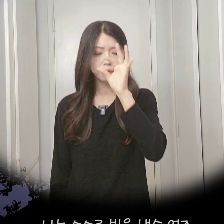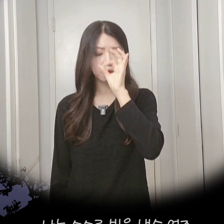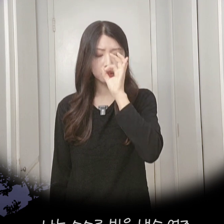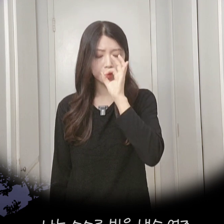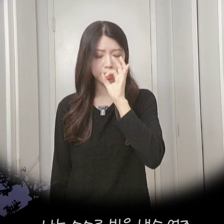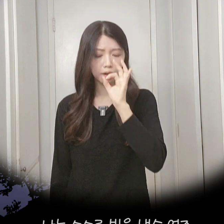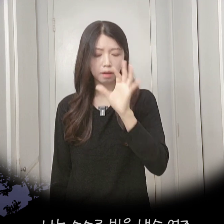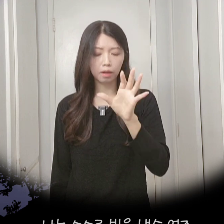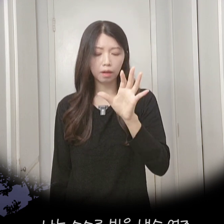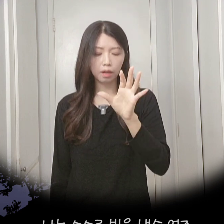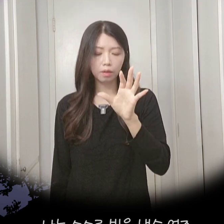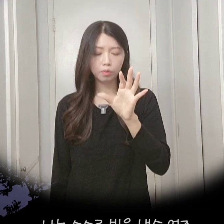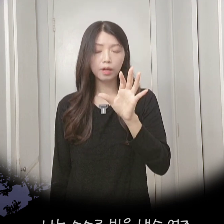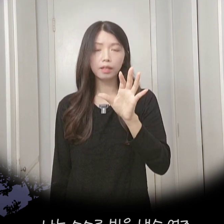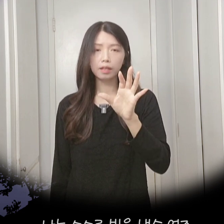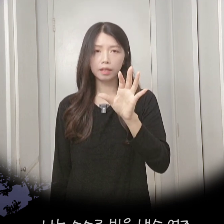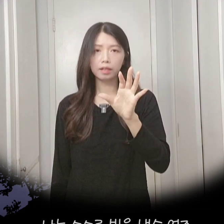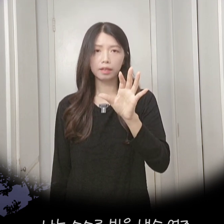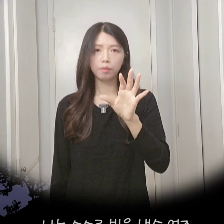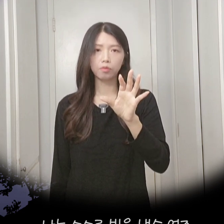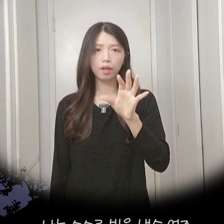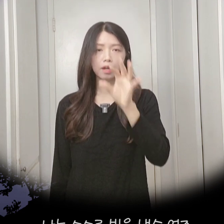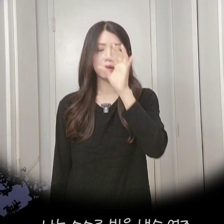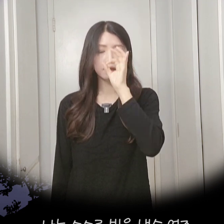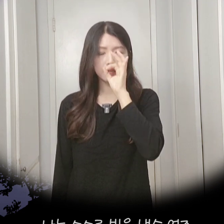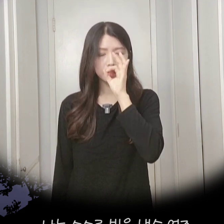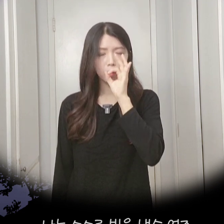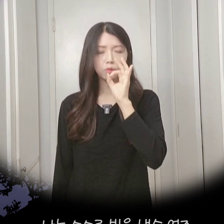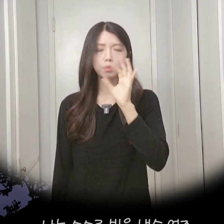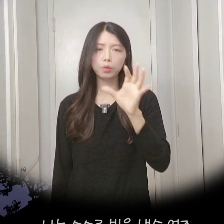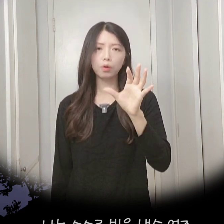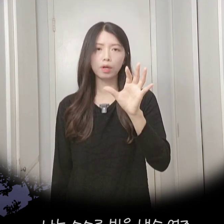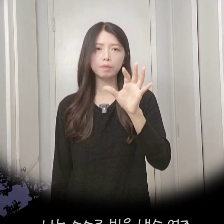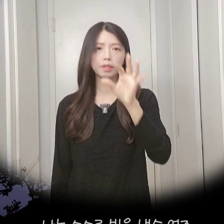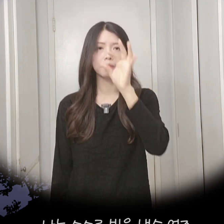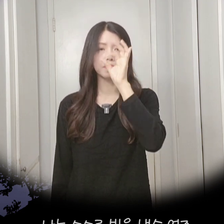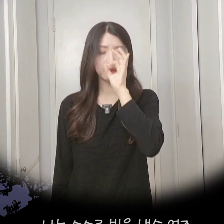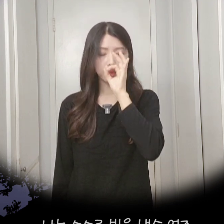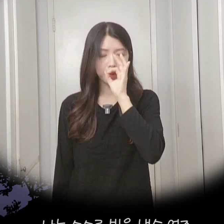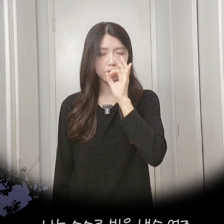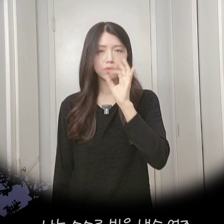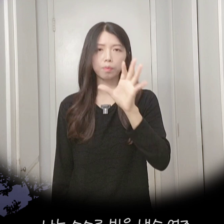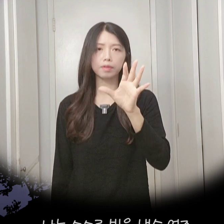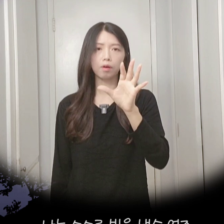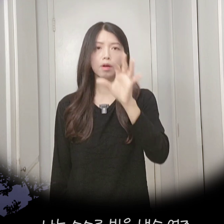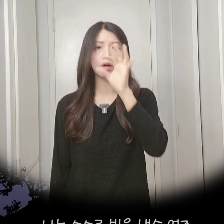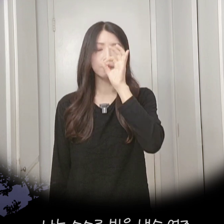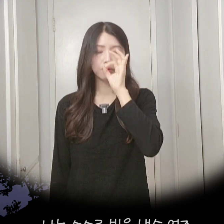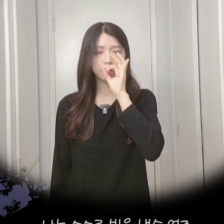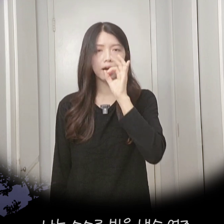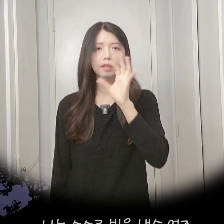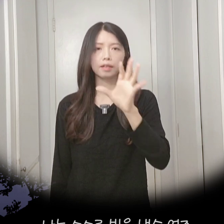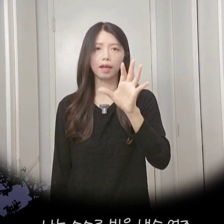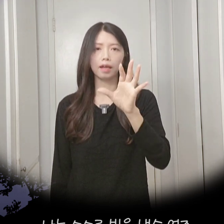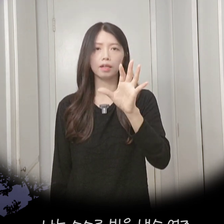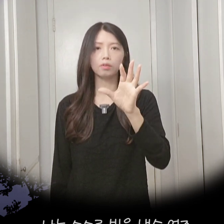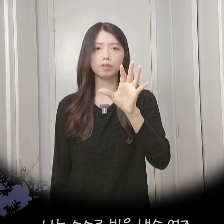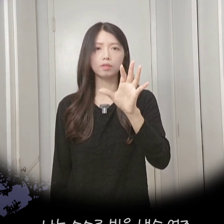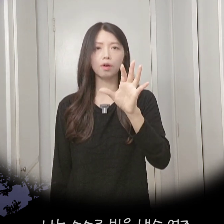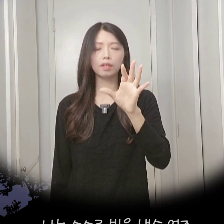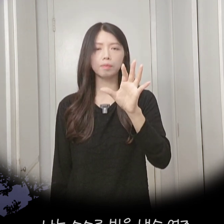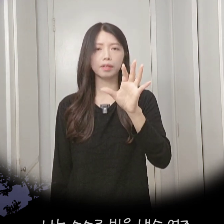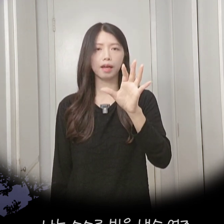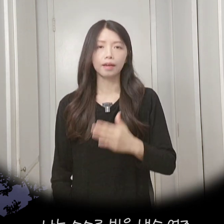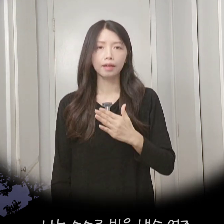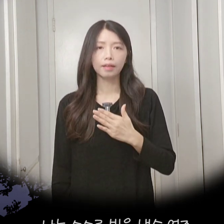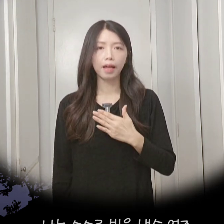손을 풀어주시면 돼요. 불가능이 있기 때문에 살짝 어두운 표정으로 하시면 됩니다. 뭐뭐 할 수 없어. 불가능해. 이런 뜻의